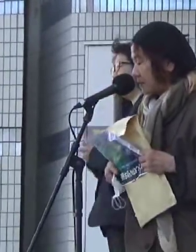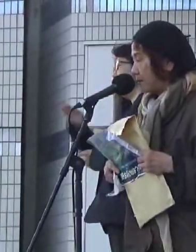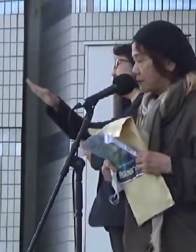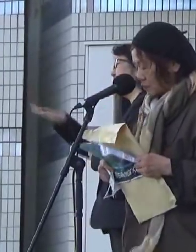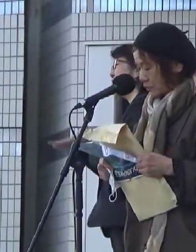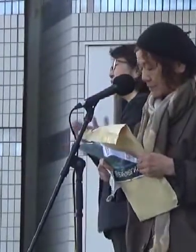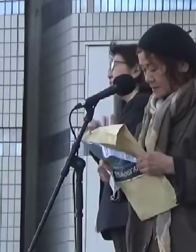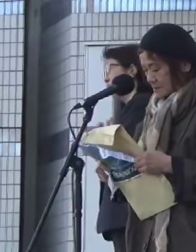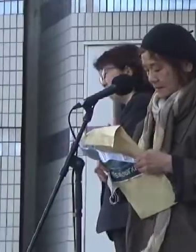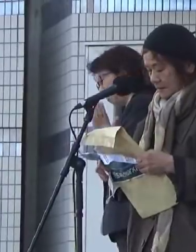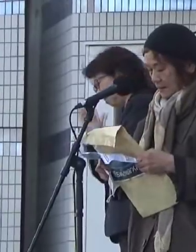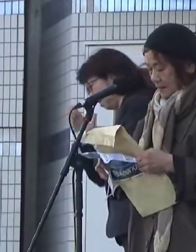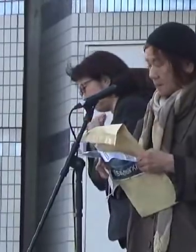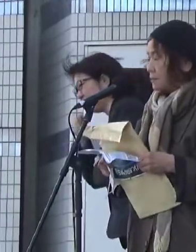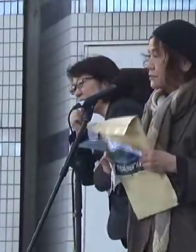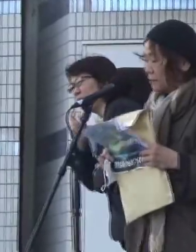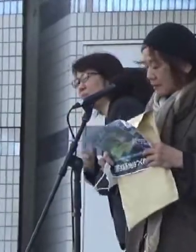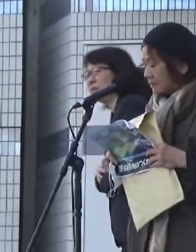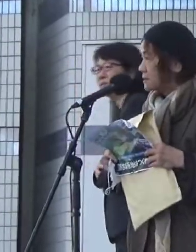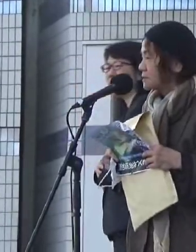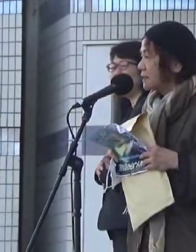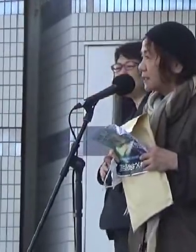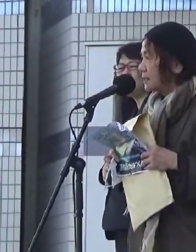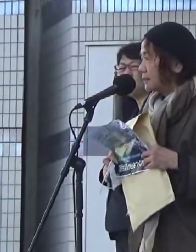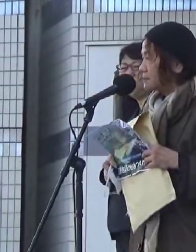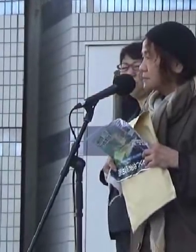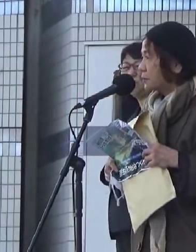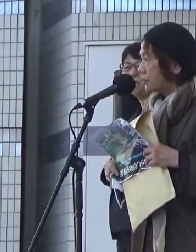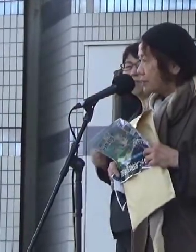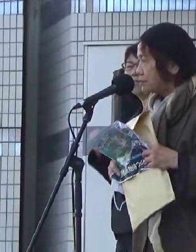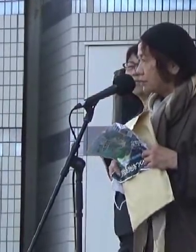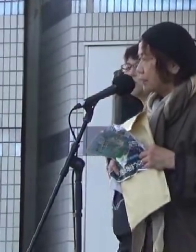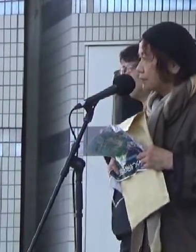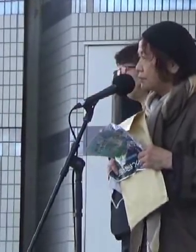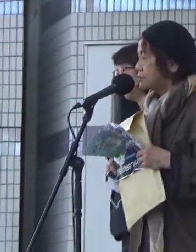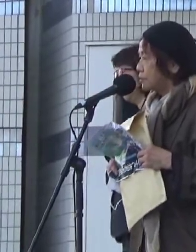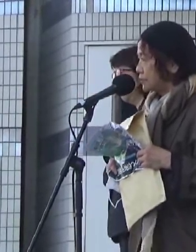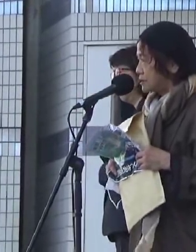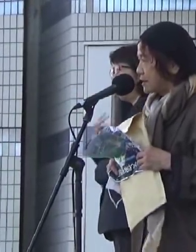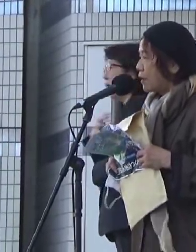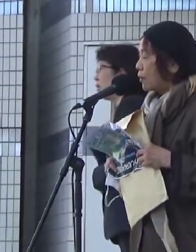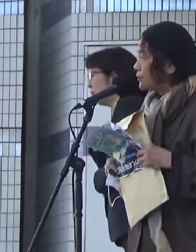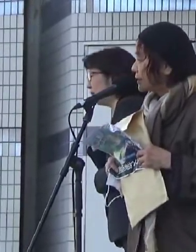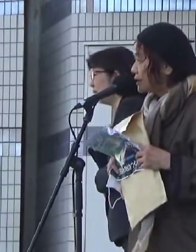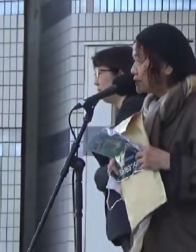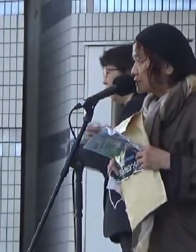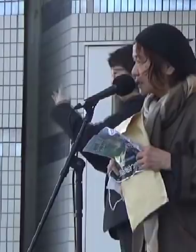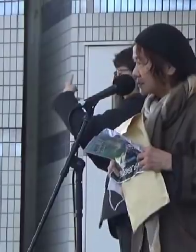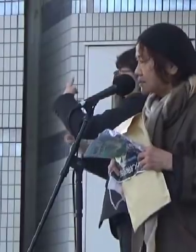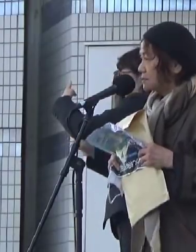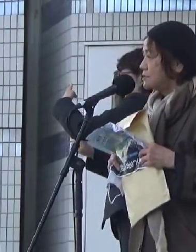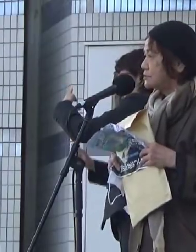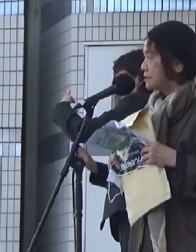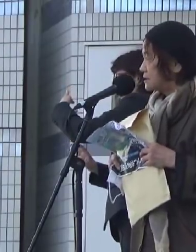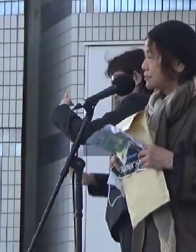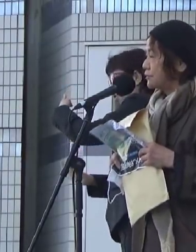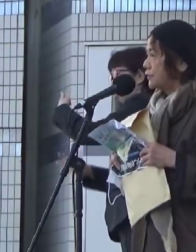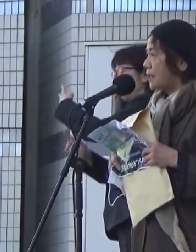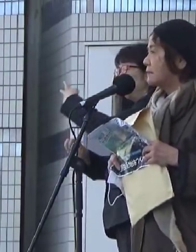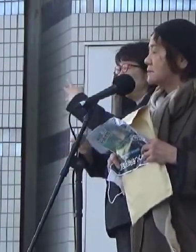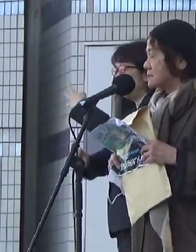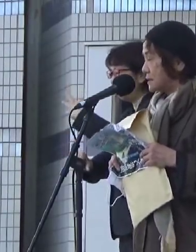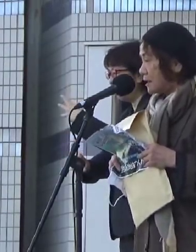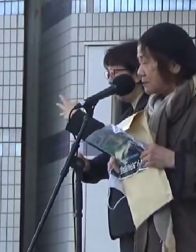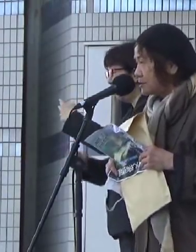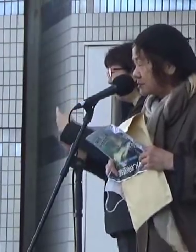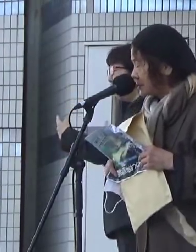らしていただければと思います。で一応私の与えられたこの24日と25日、本当は23日22日とい